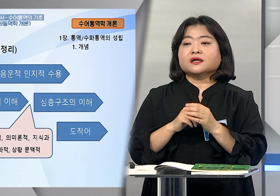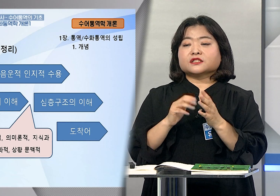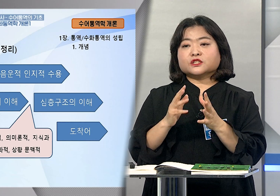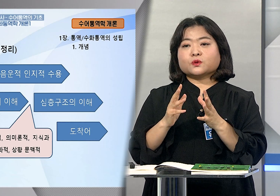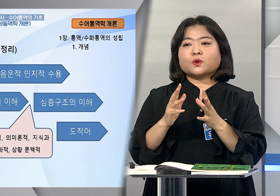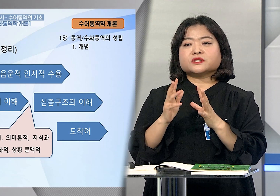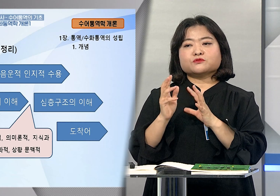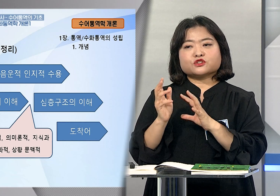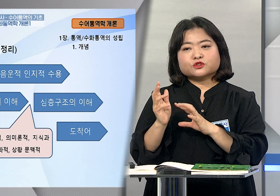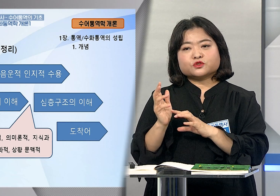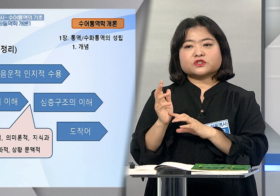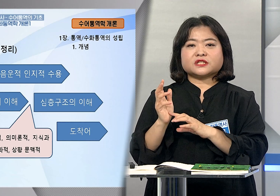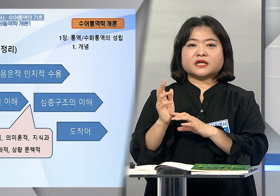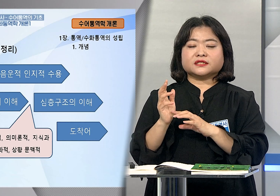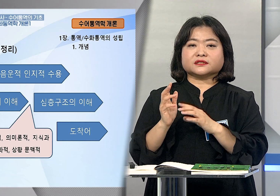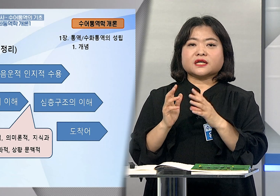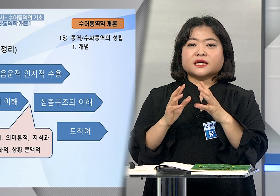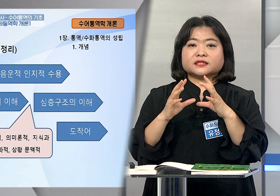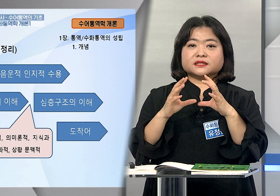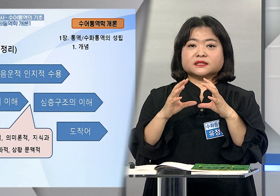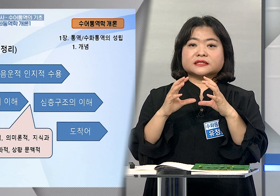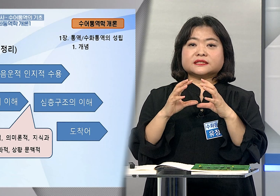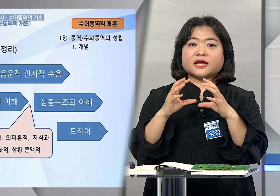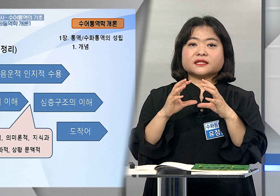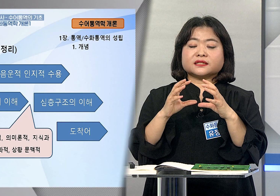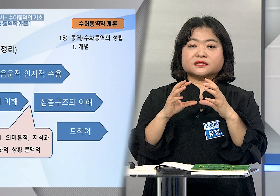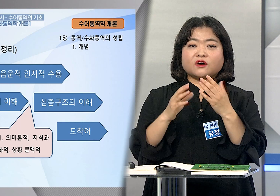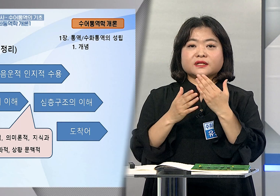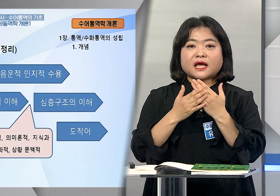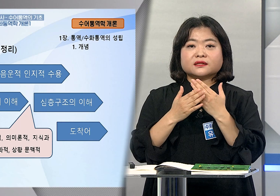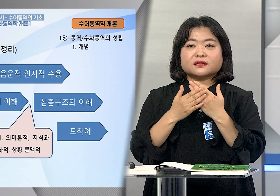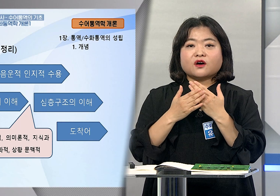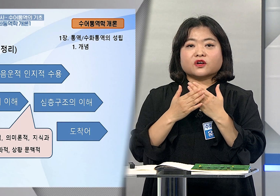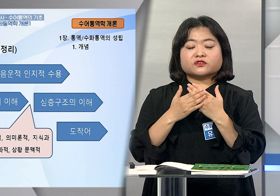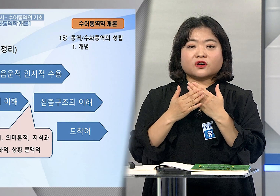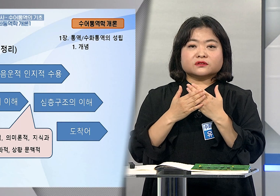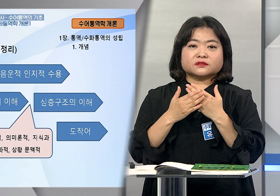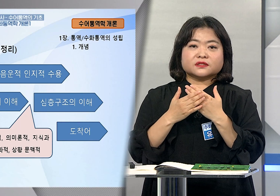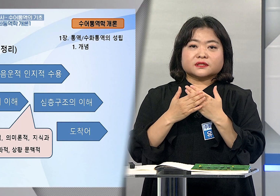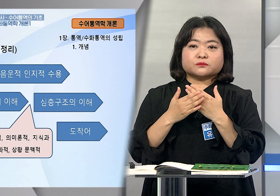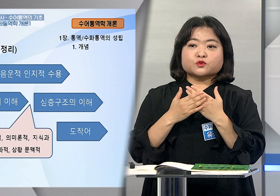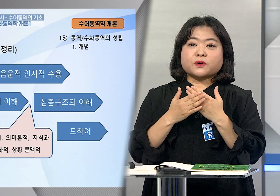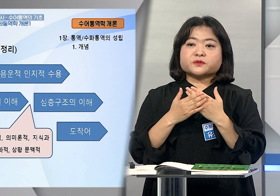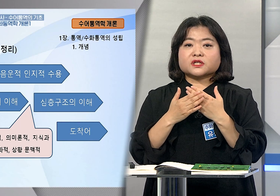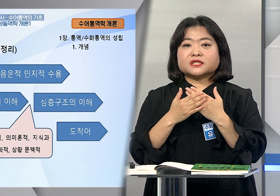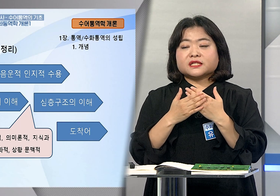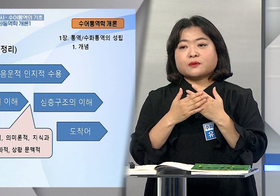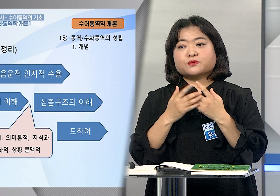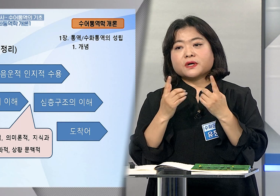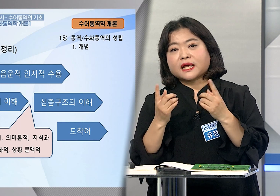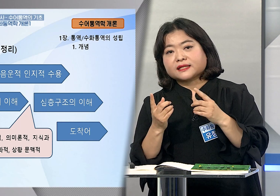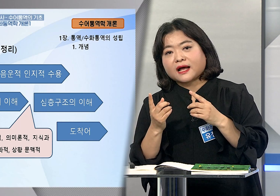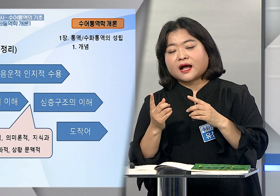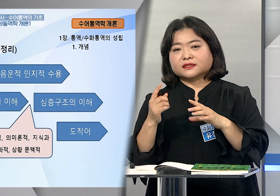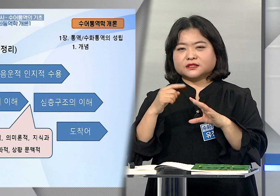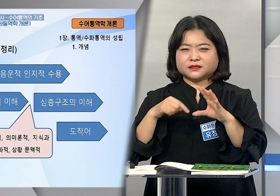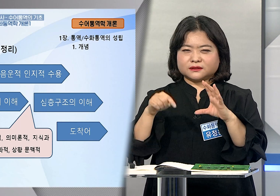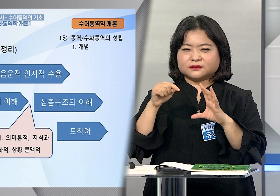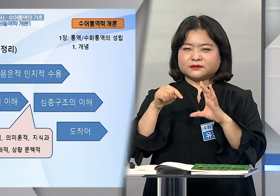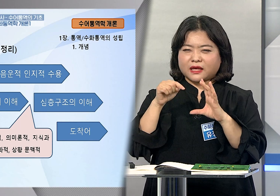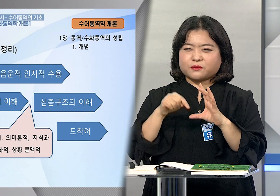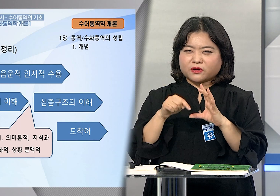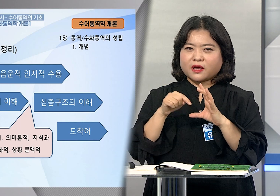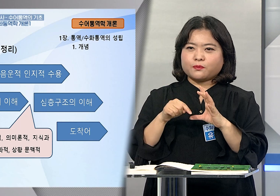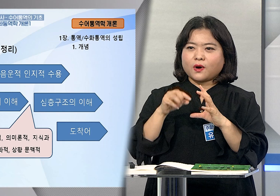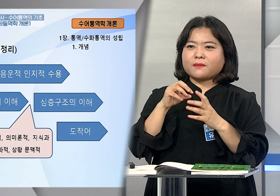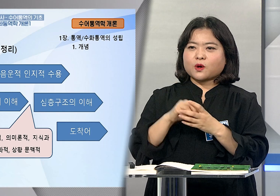나타냅니다. 그리고 심층 구조의 이해는 그 글에 드러난 어떤 문법적인 이해뿐만 아니라